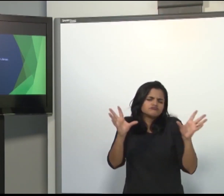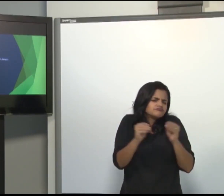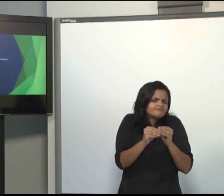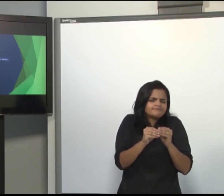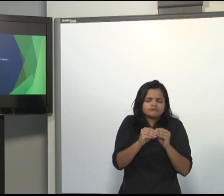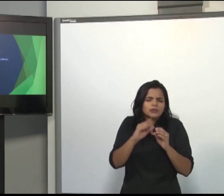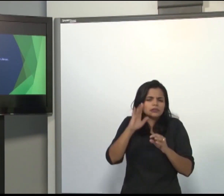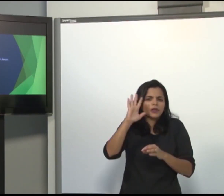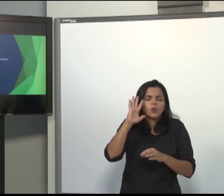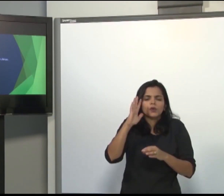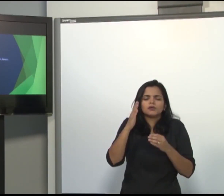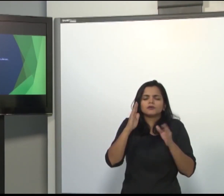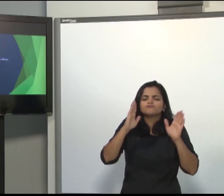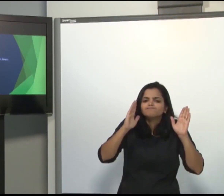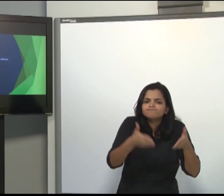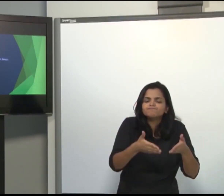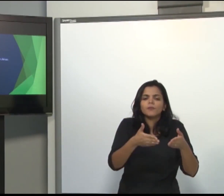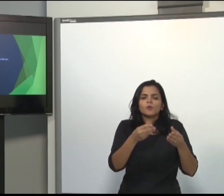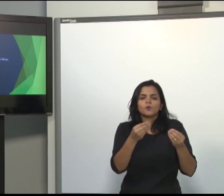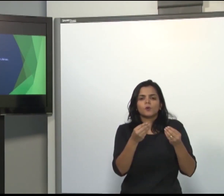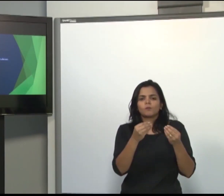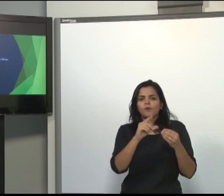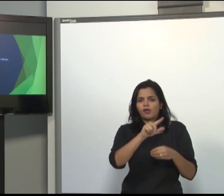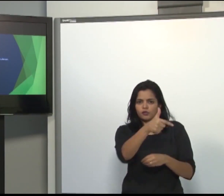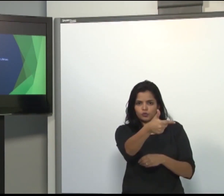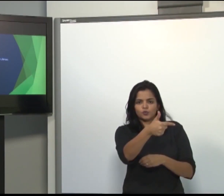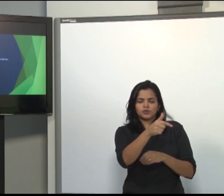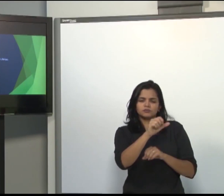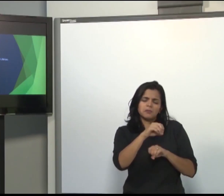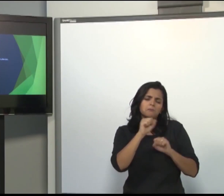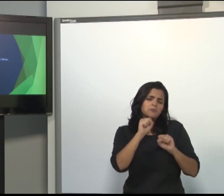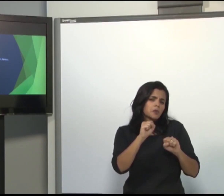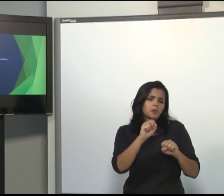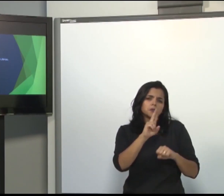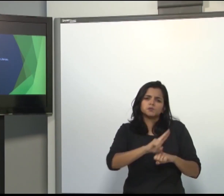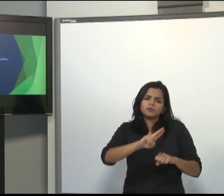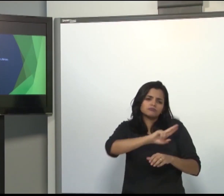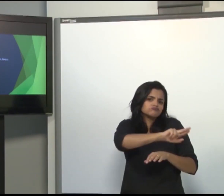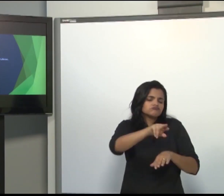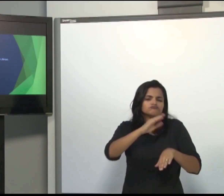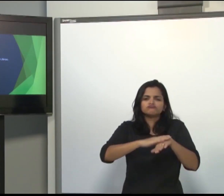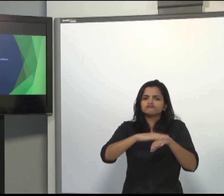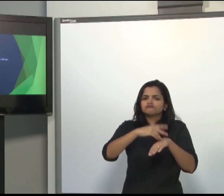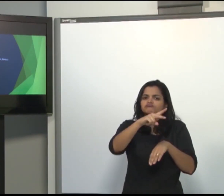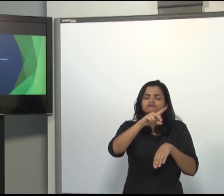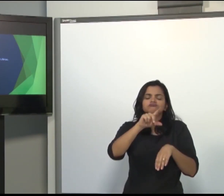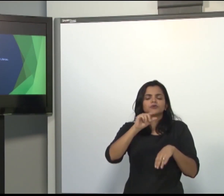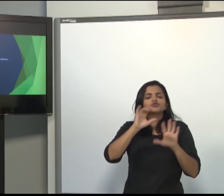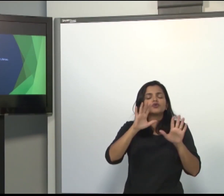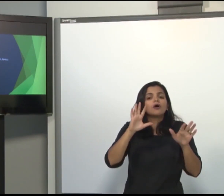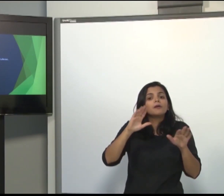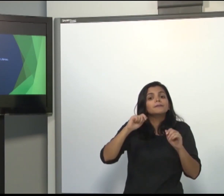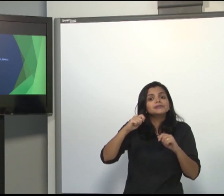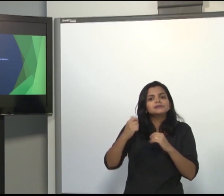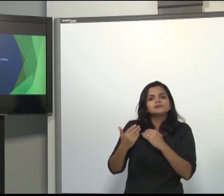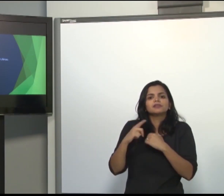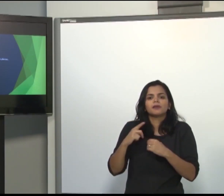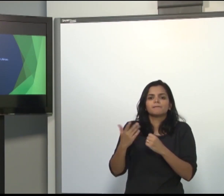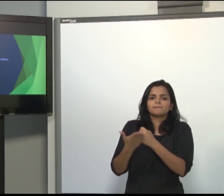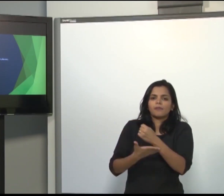Então, resumindo aqui, temos teorias para o ensino da L2 que podem ser escolhidas. E temos